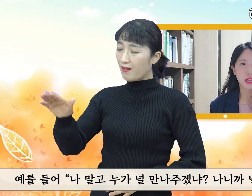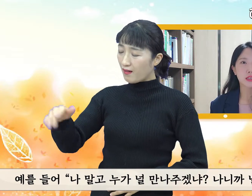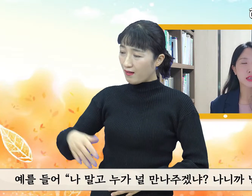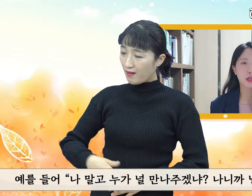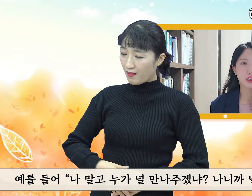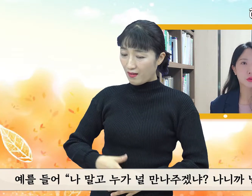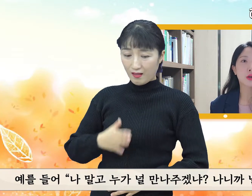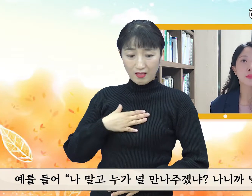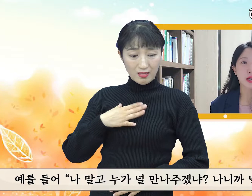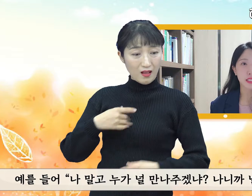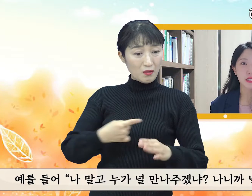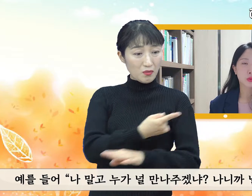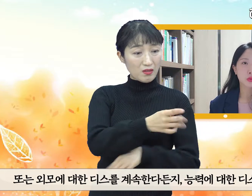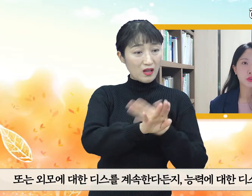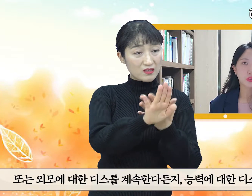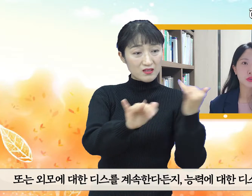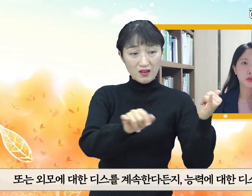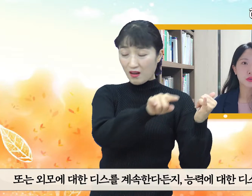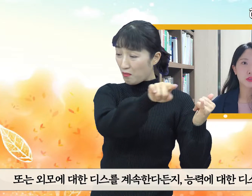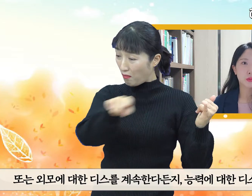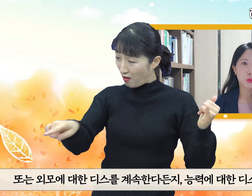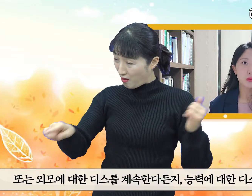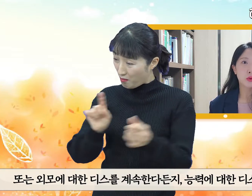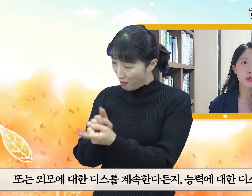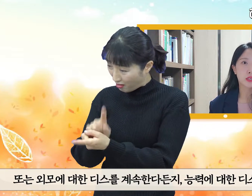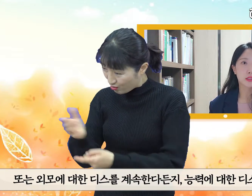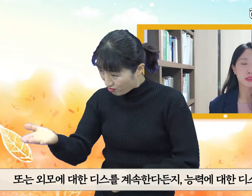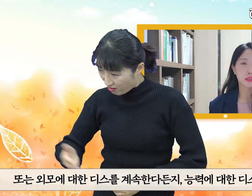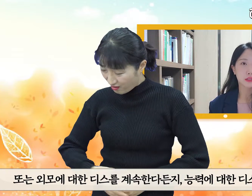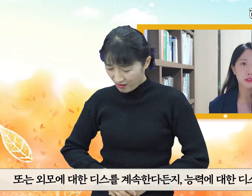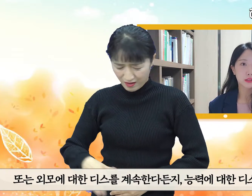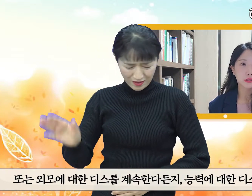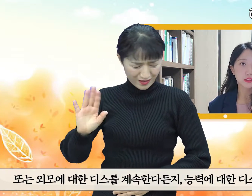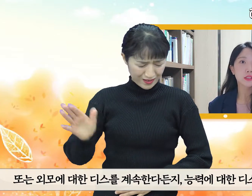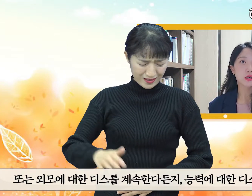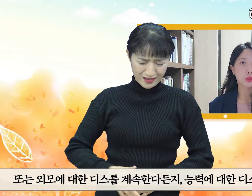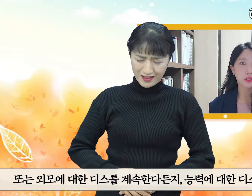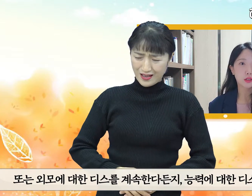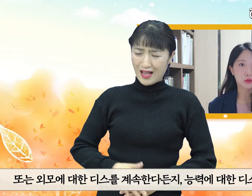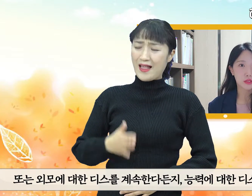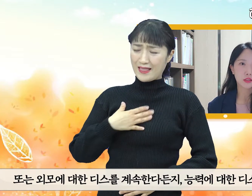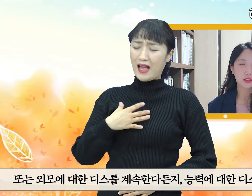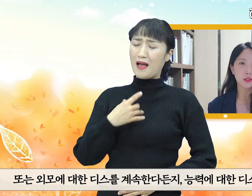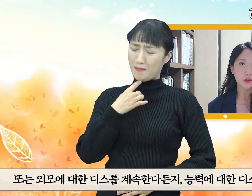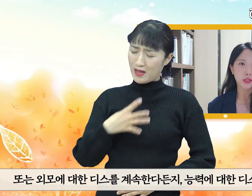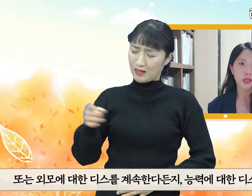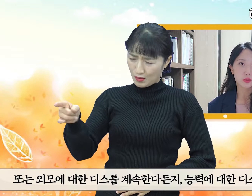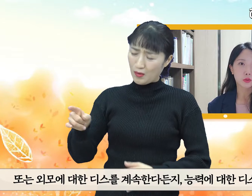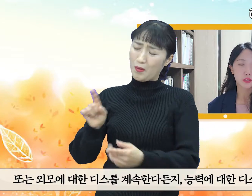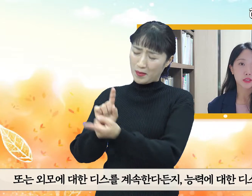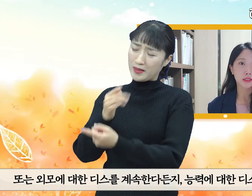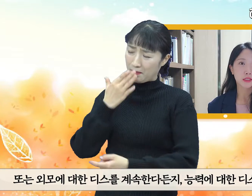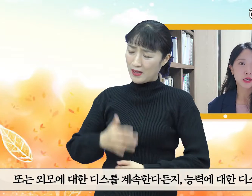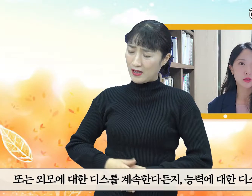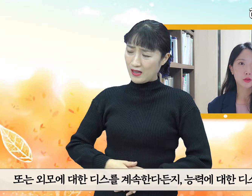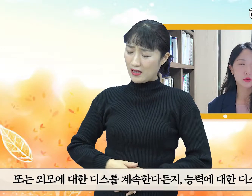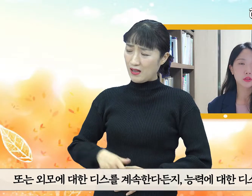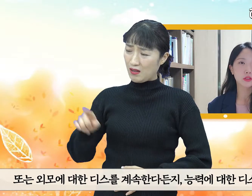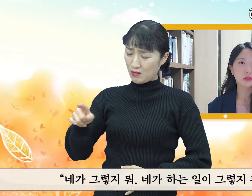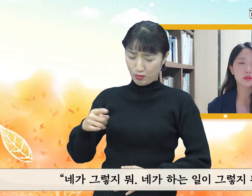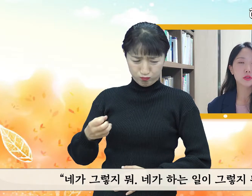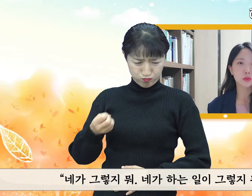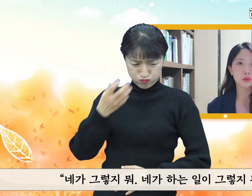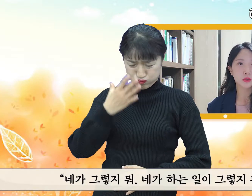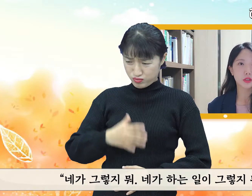만나주겠냐? 나니까 널 감당하지. 또는 이제 뭐 외모에 대한 디스를 은근히 계속 한다든지, 능력에 대한 또 이제 디스를 하는 거죠.